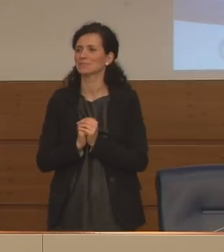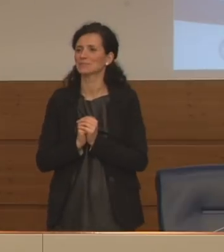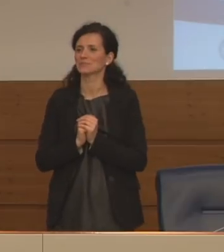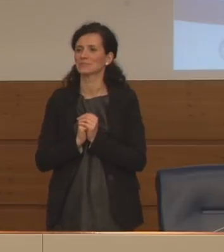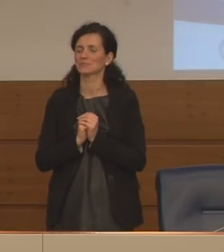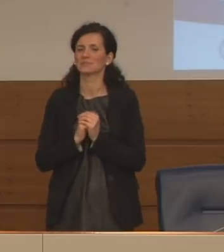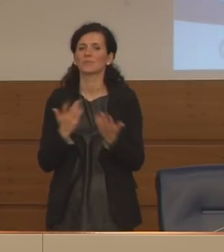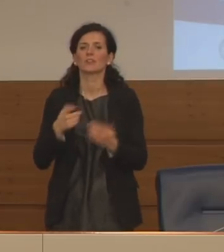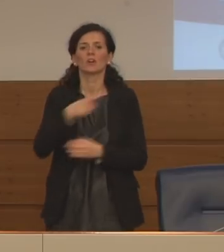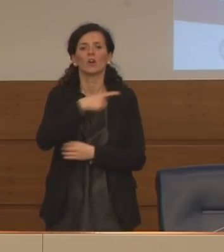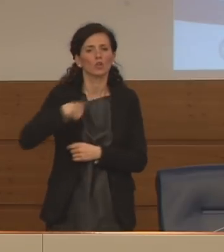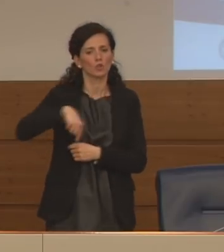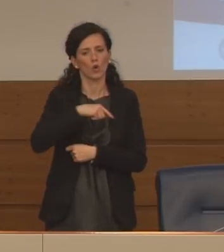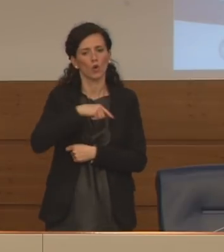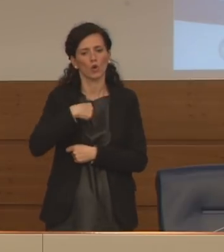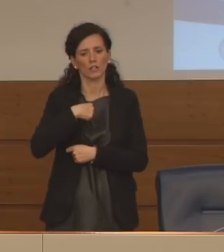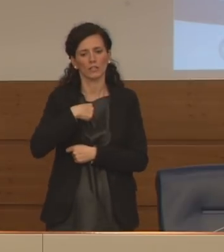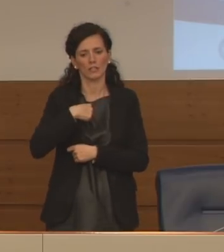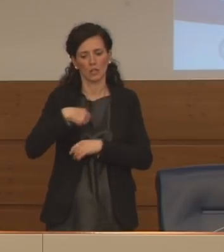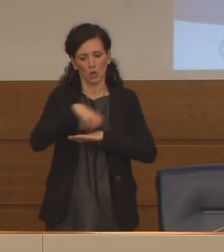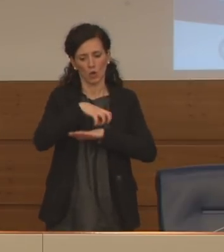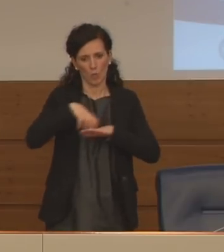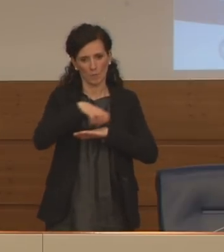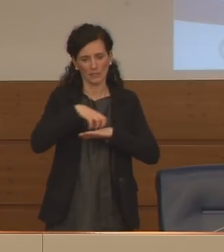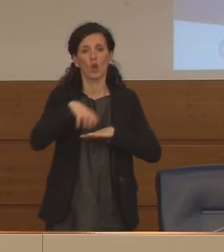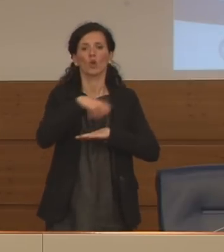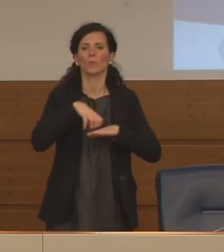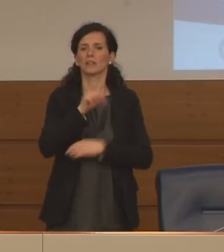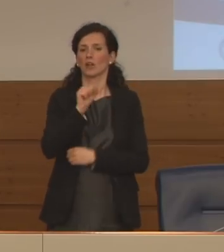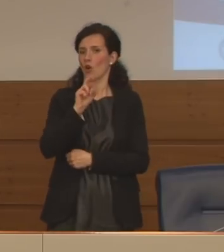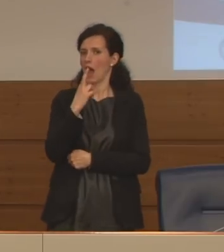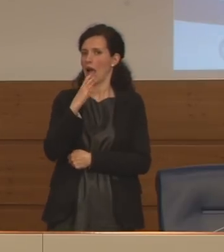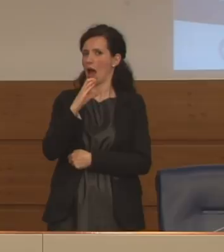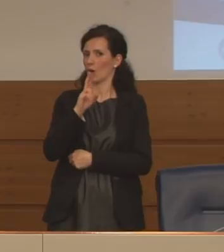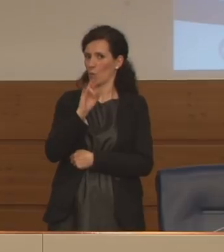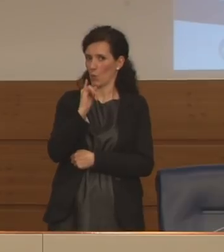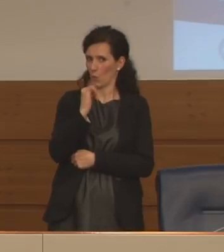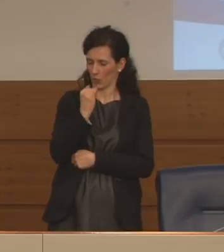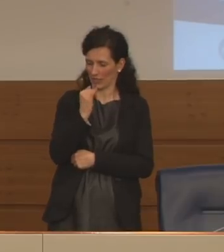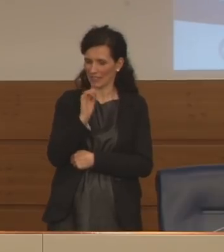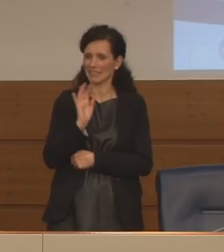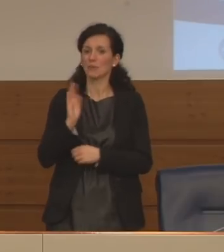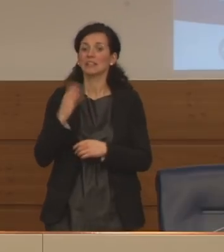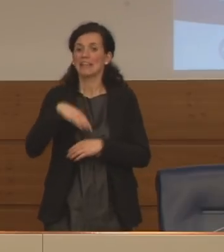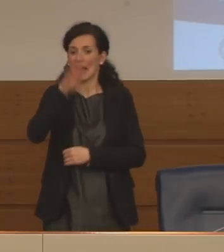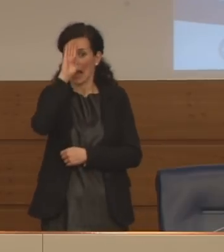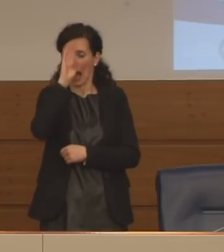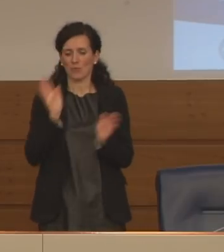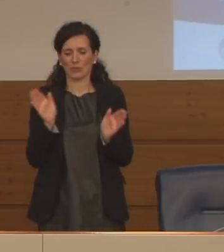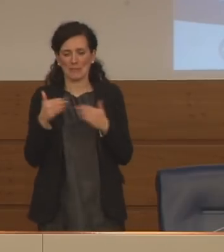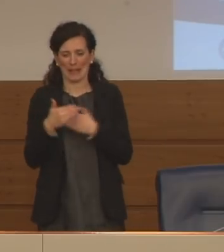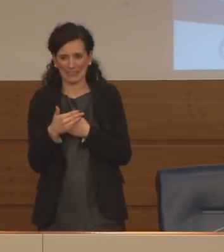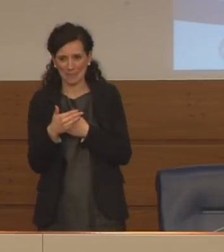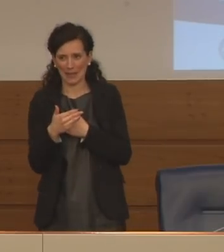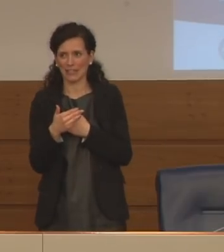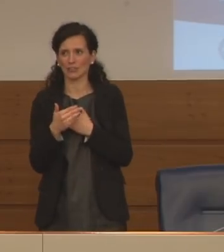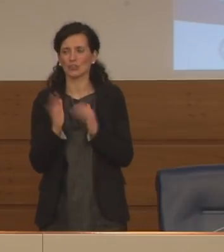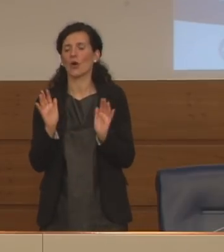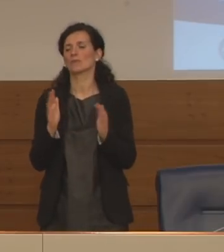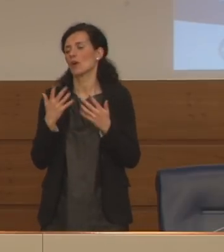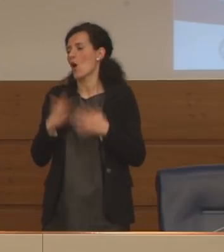noi abbiamo un commissario che il commissario alcuni quindi lui e commissario il capo dipartimento capo dipartimento